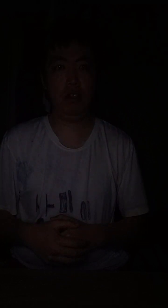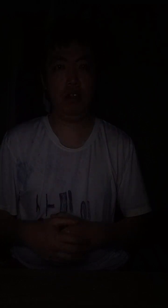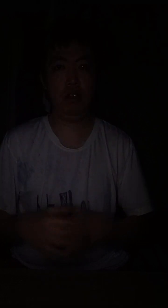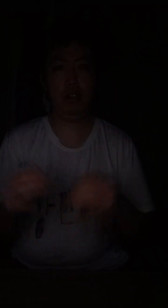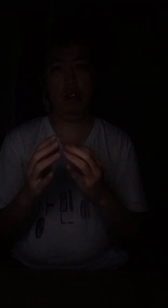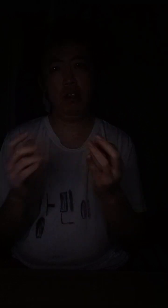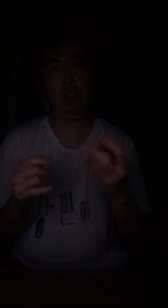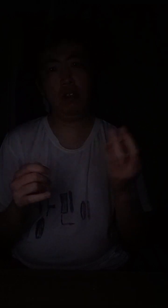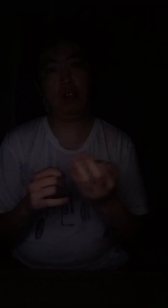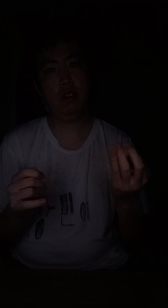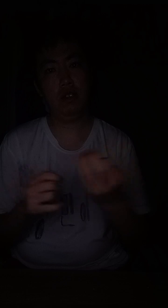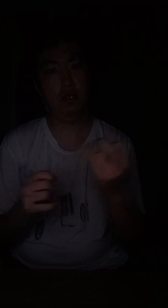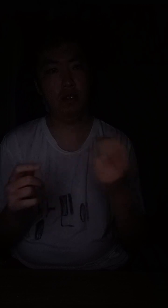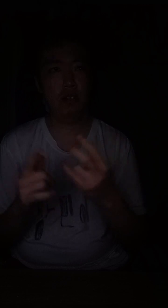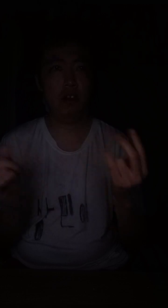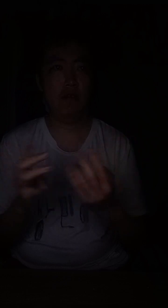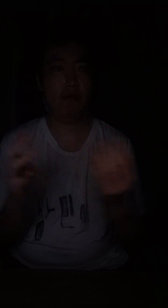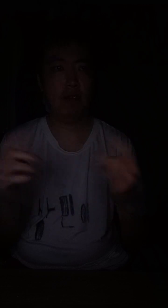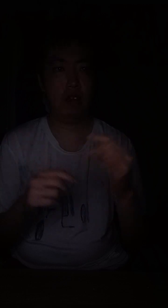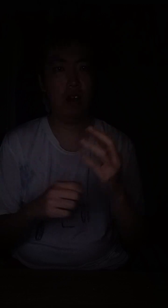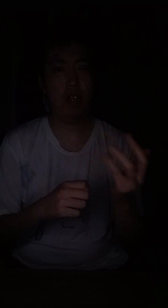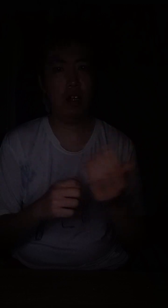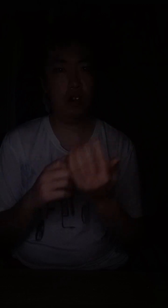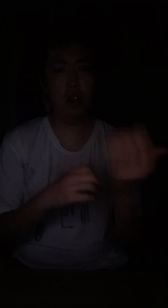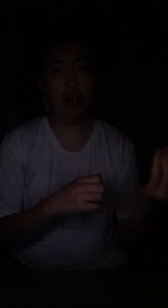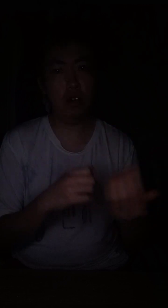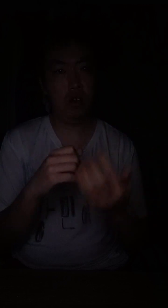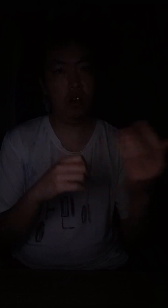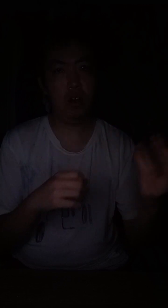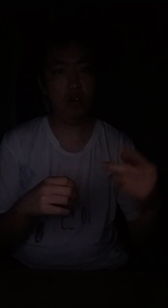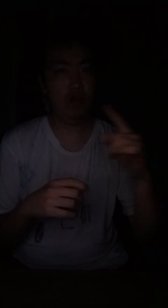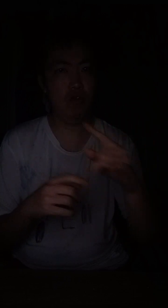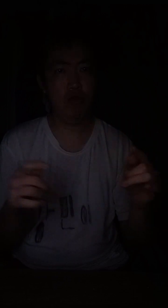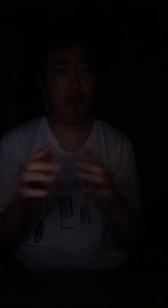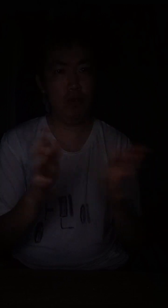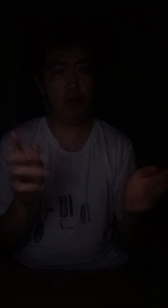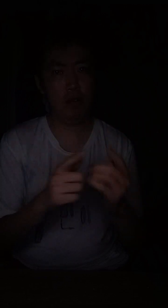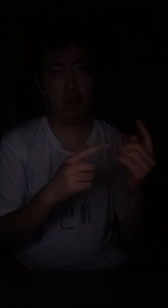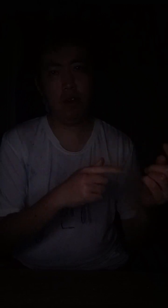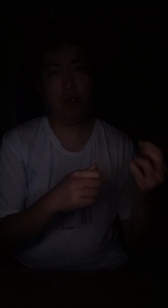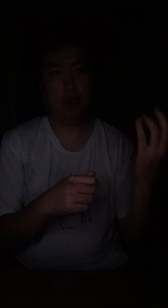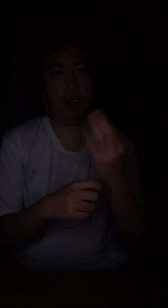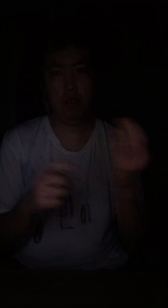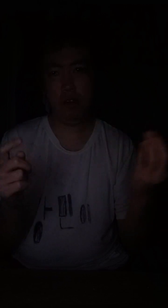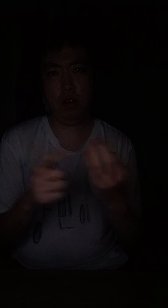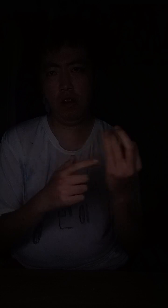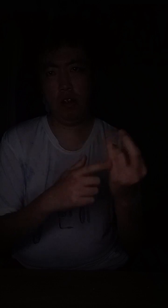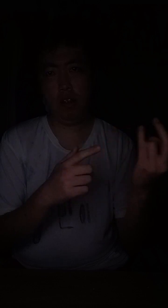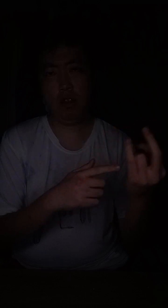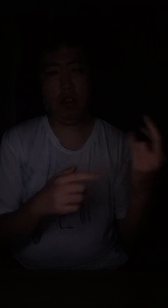KBS 이사회가 박장범 9시 뉴스 앵커를 신임 사장 후보로 결정하고 윤석열 대통령에게 임명